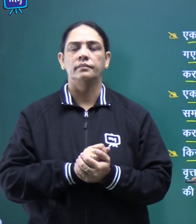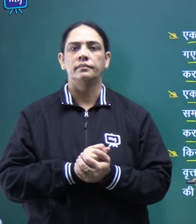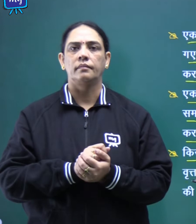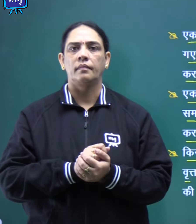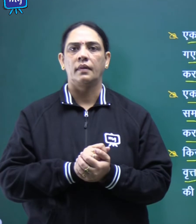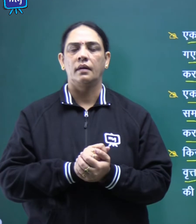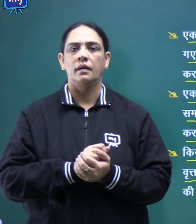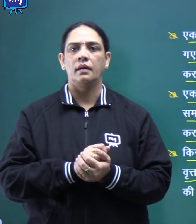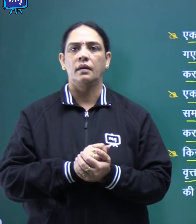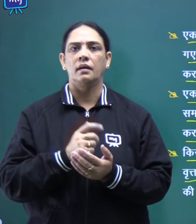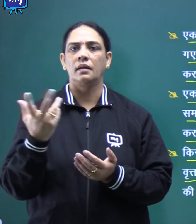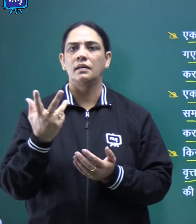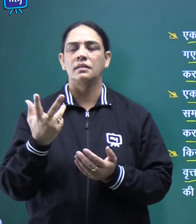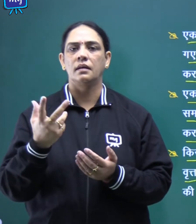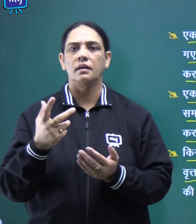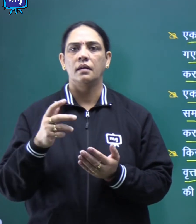किसी वृत्त पर